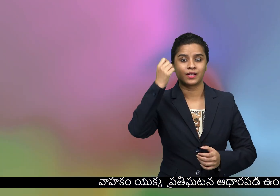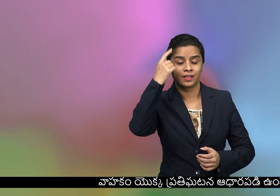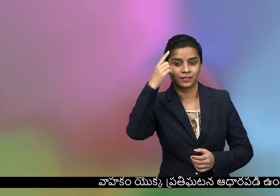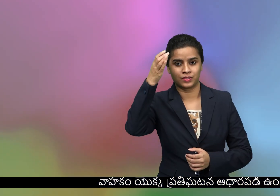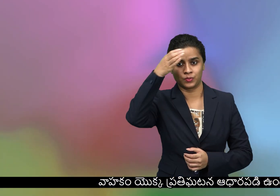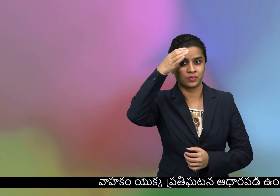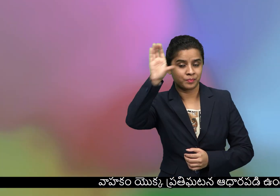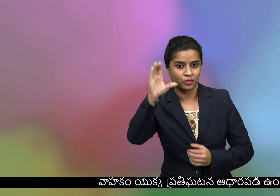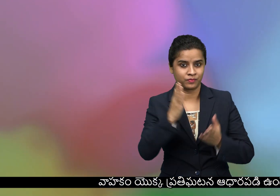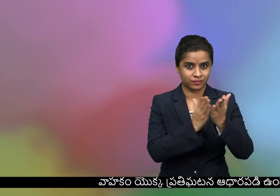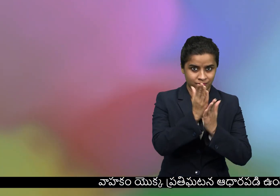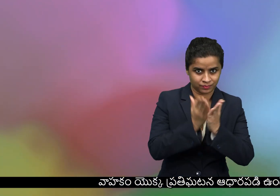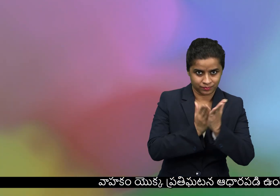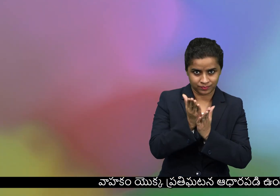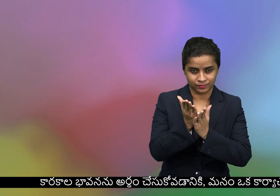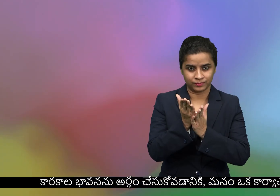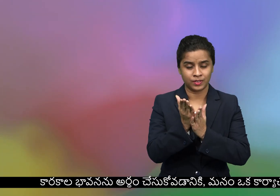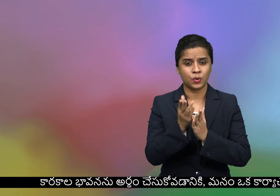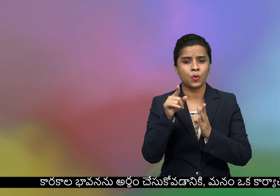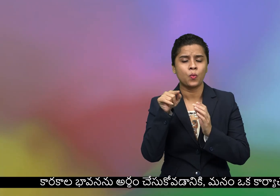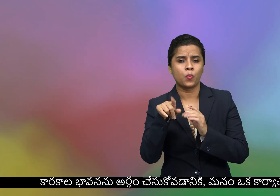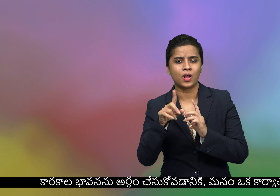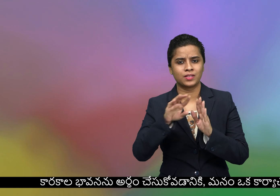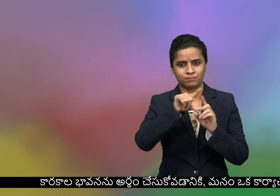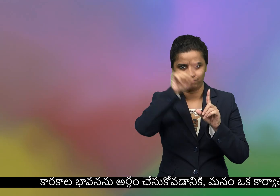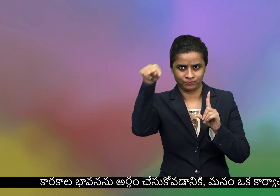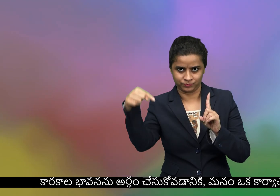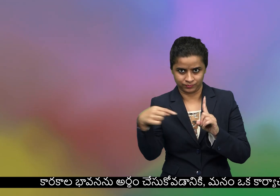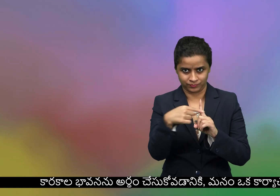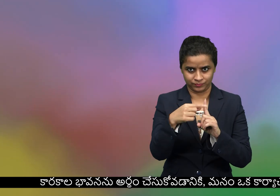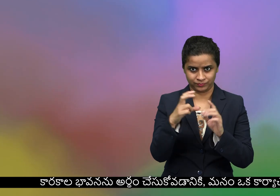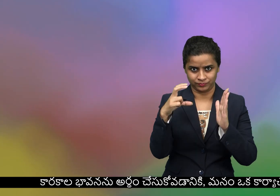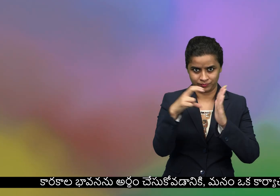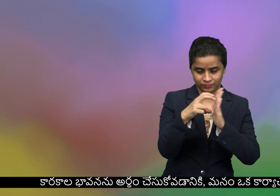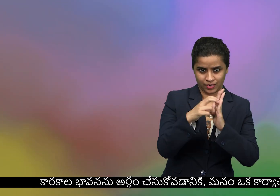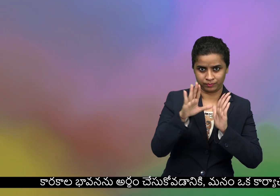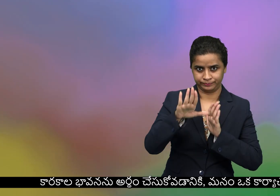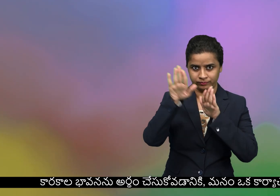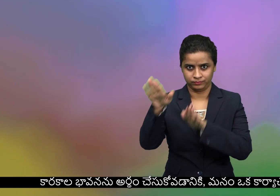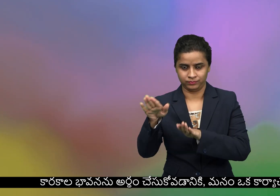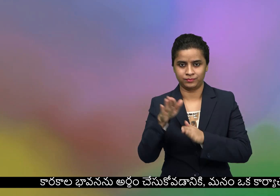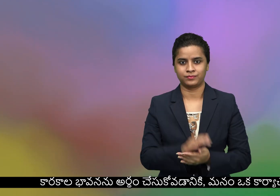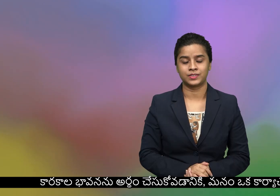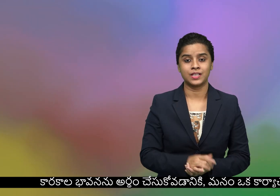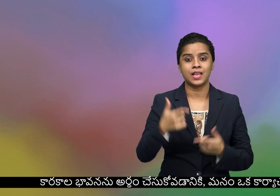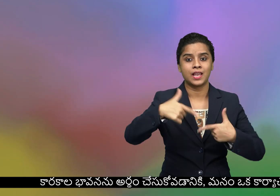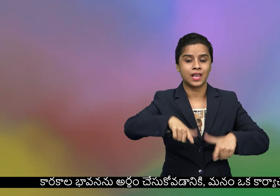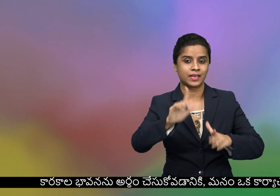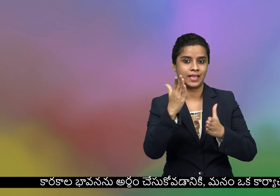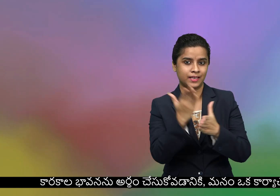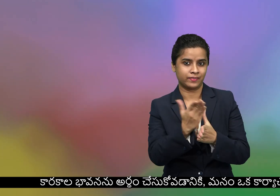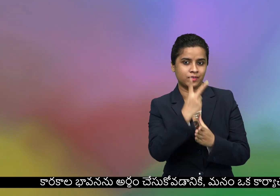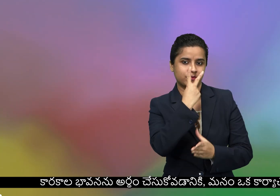వాహకం యొక్క ప్రతిఘటన ఆధారపడి ఉండే కారకాల భావనను అర్థం చేసుకోవడానికి మనం ఒక కార్యాచరణను